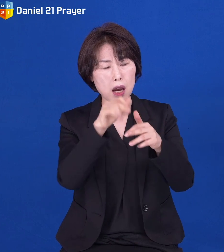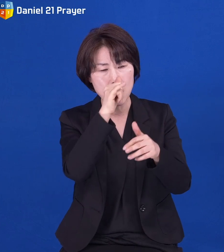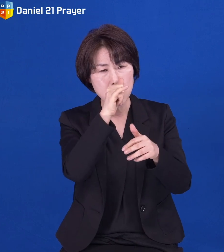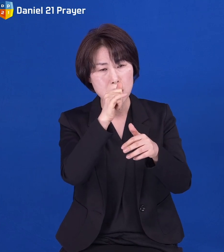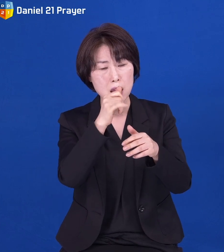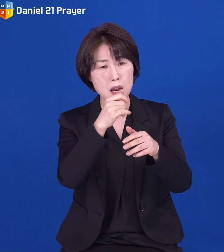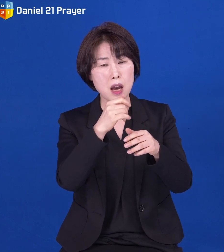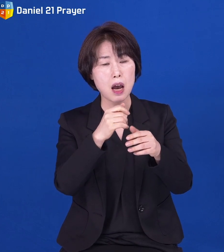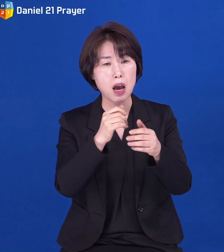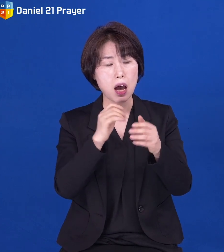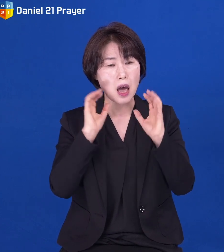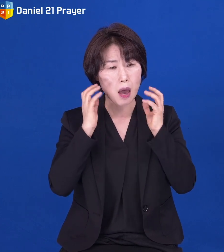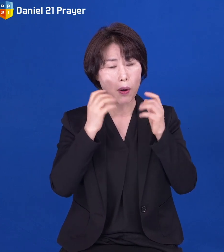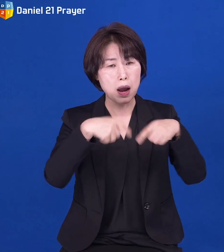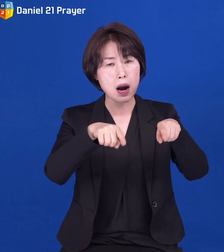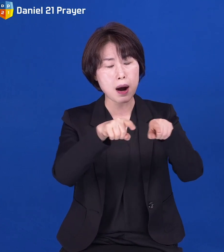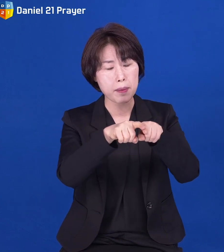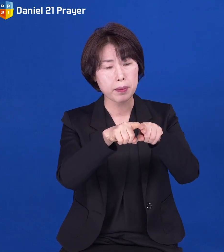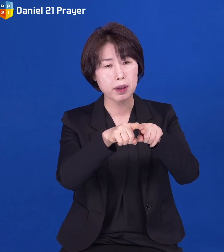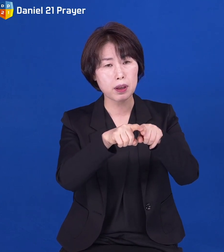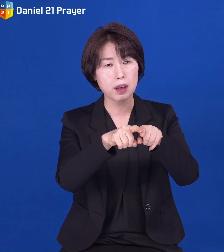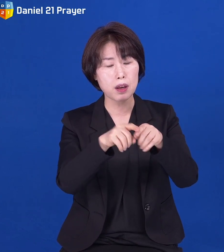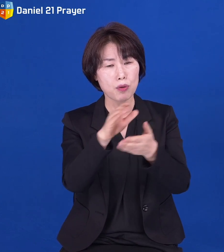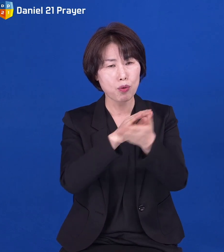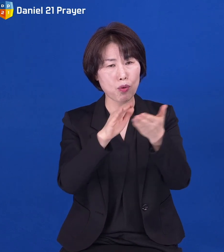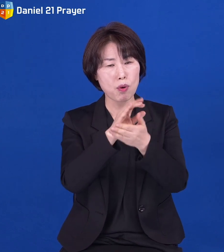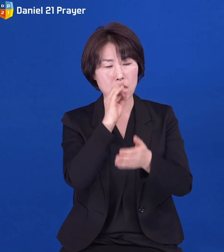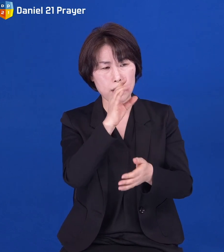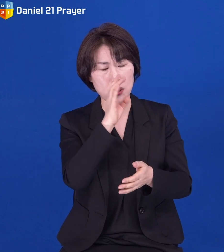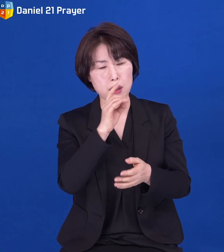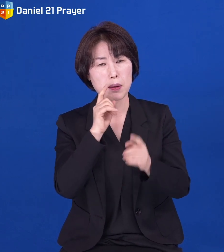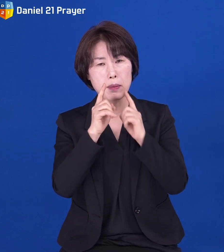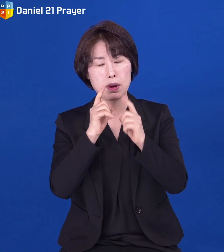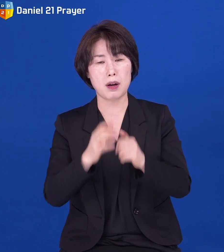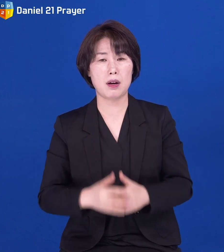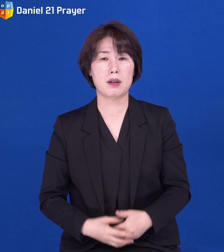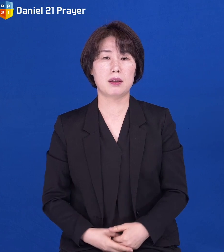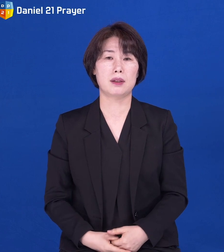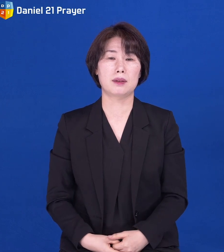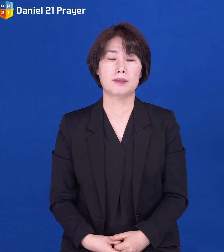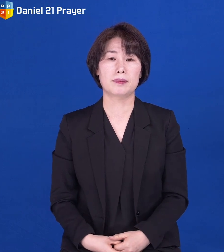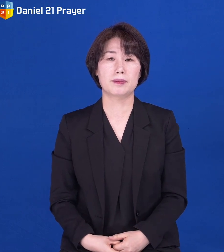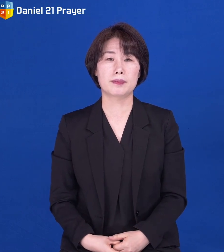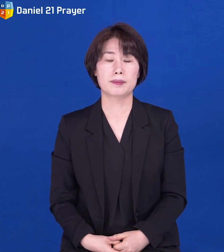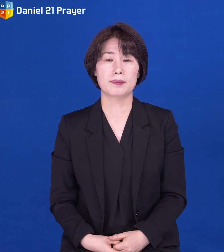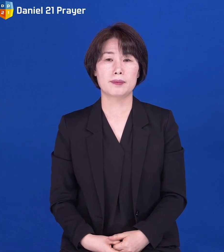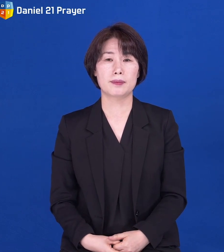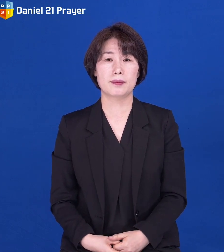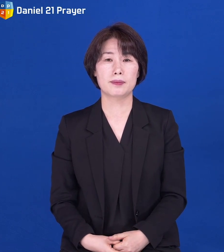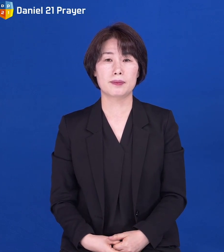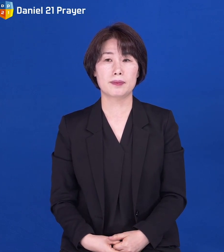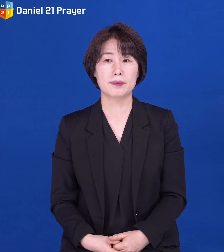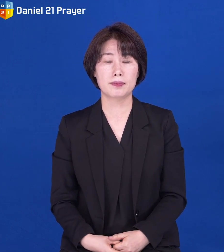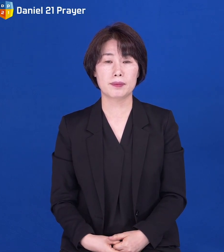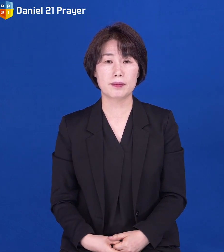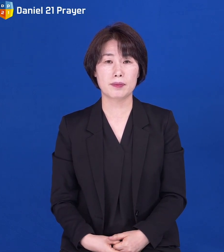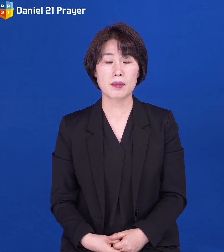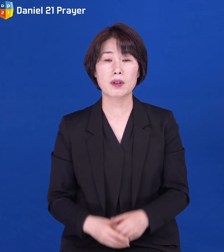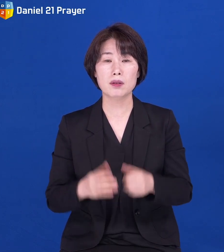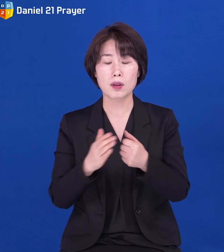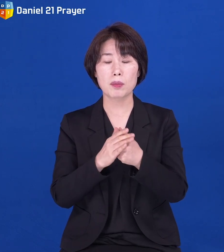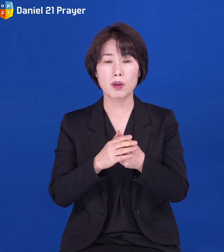이해했어. 엄마의 같은 입장이니까 선생님이 저한테 딱 이제 유치원에 오셔야 될 것 같다는